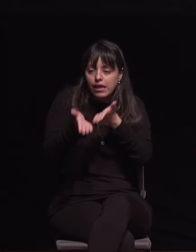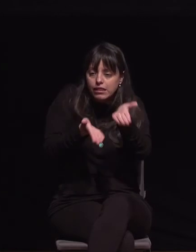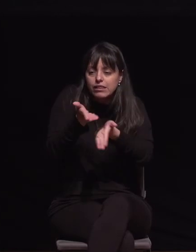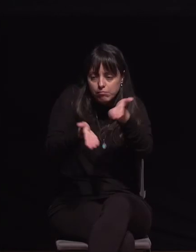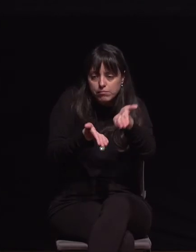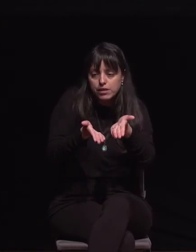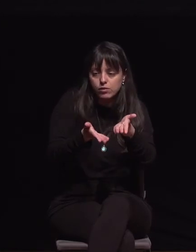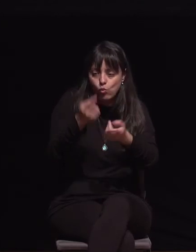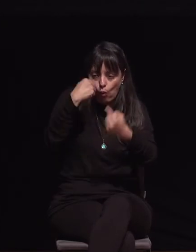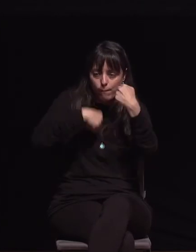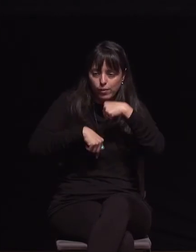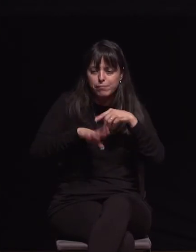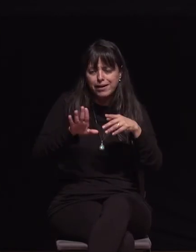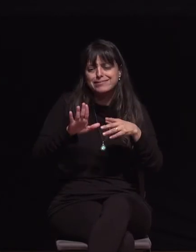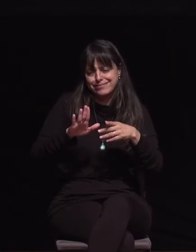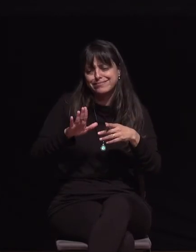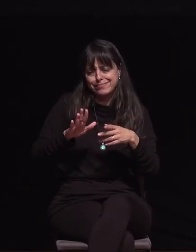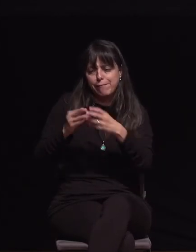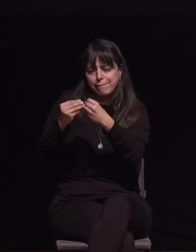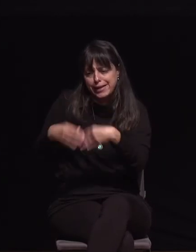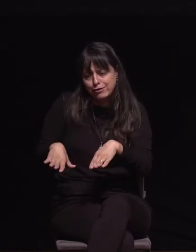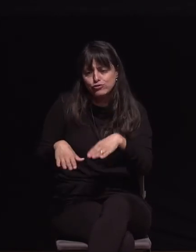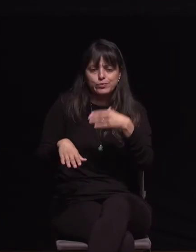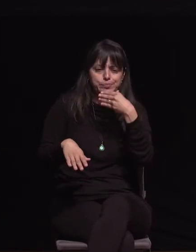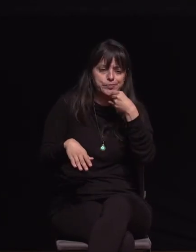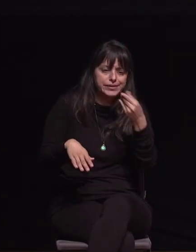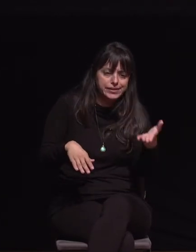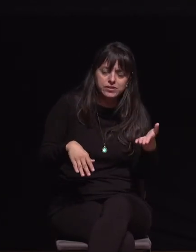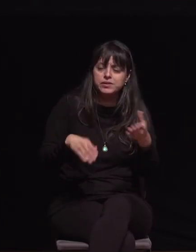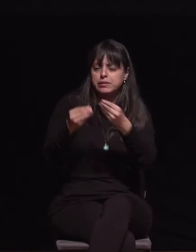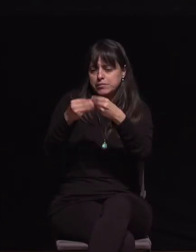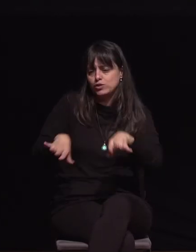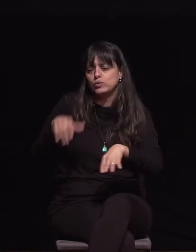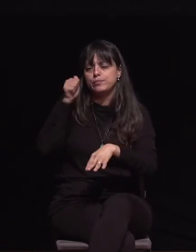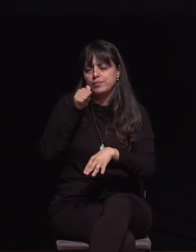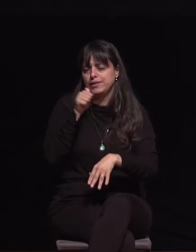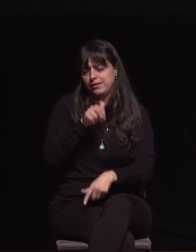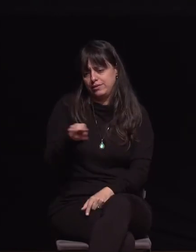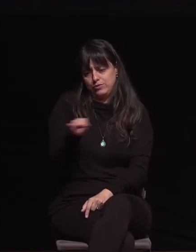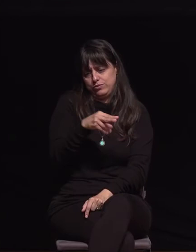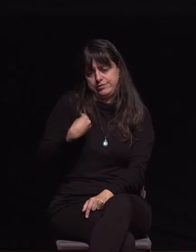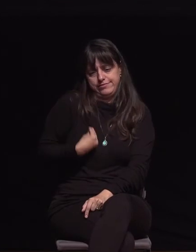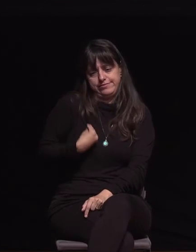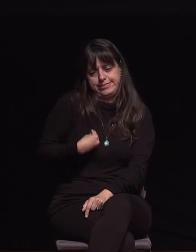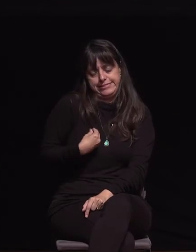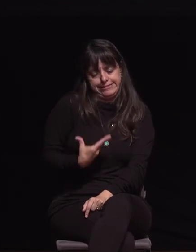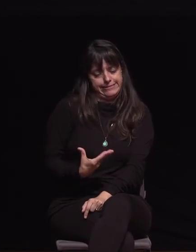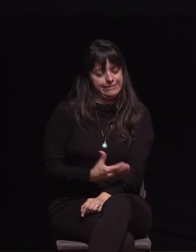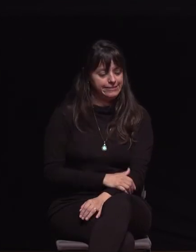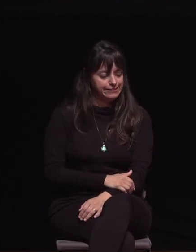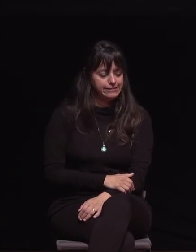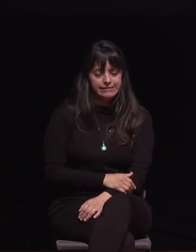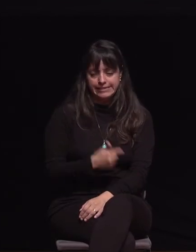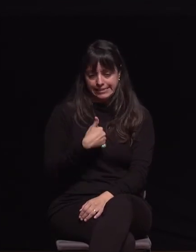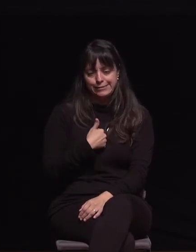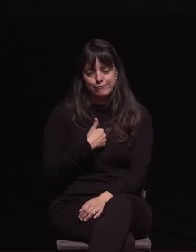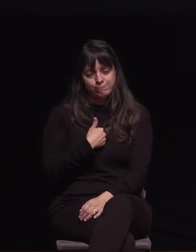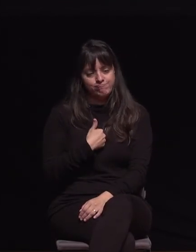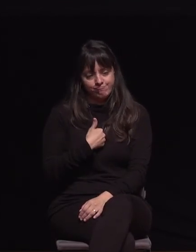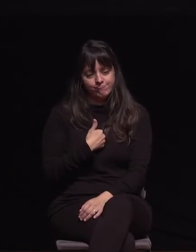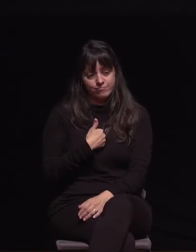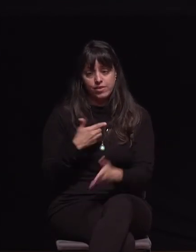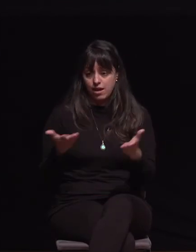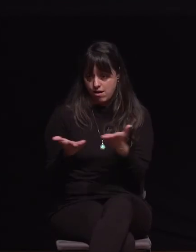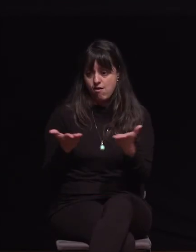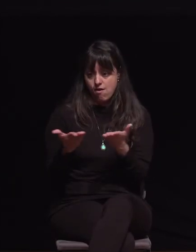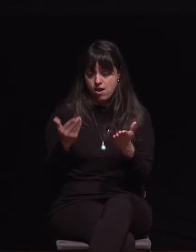que prejudicou, tanto dela quanto dele, isso não tenho dúvida. Né? Eu acho que eles são